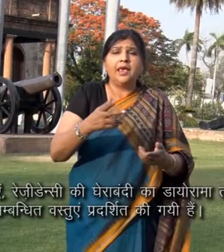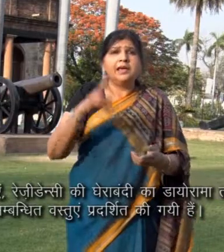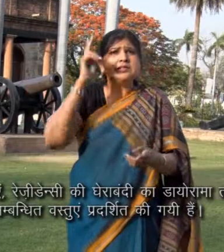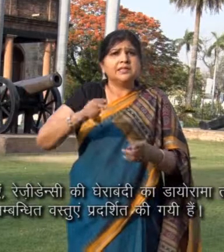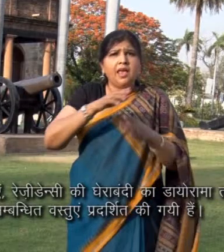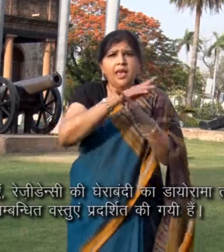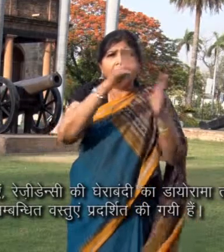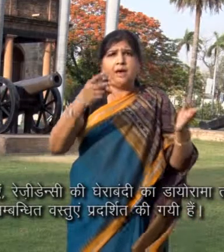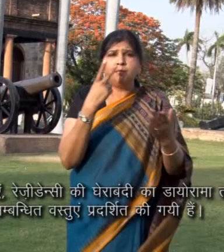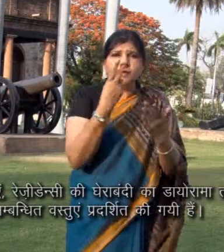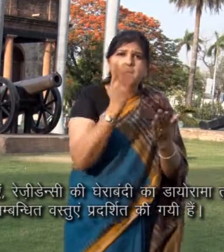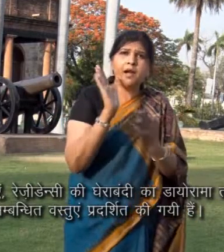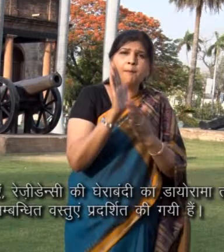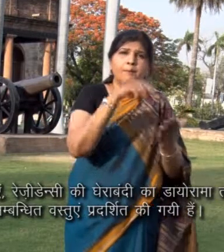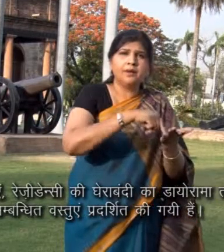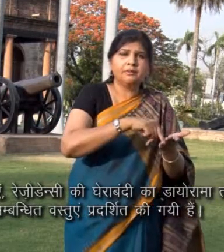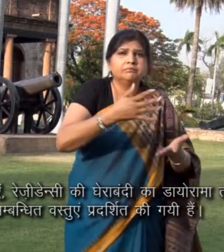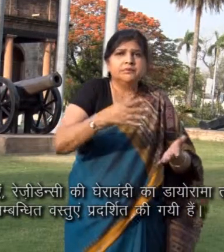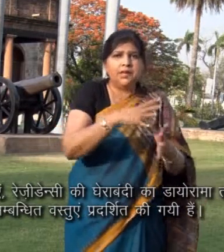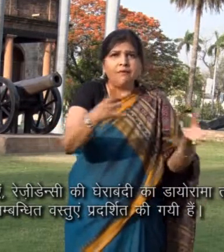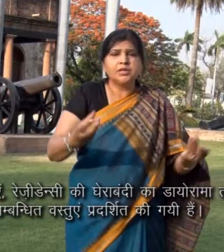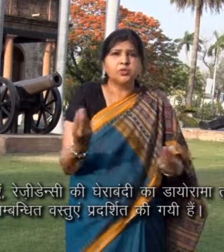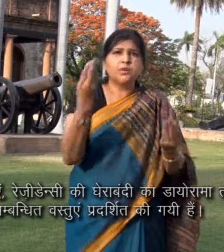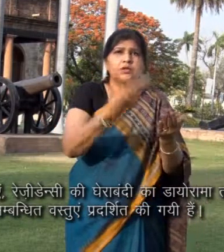अन्य संबंधित वस्तुएं प्रदर्शित की गई हैं।